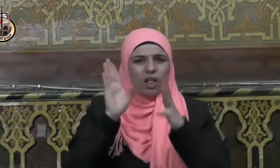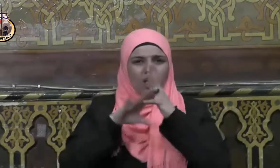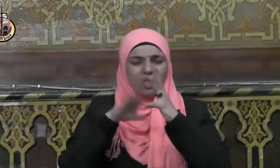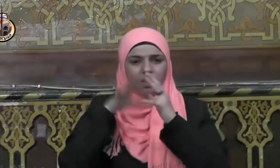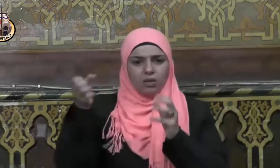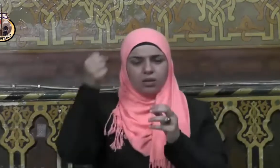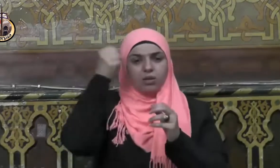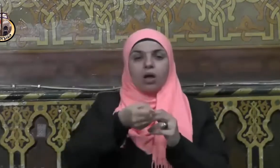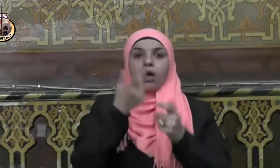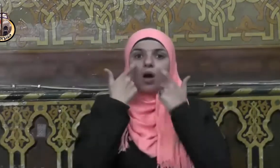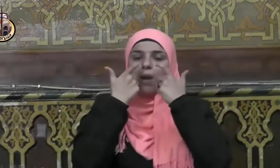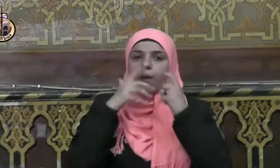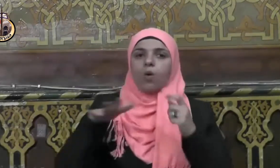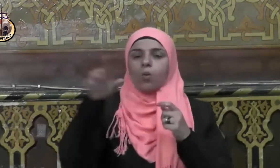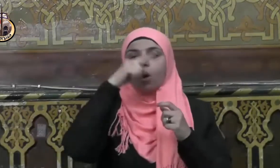وأخبر أن ذلك